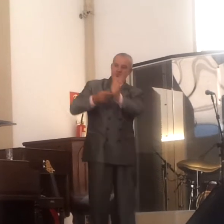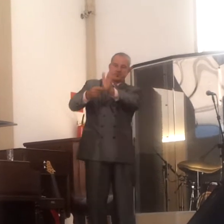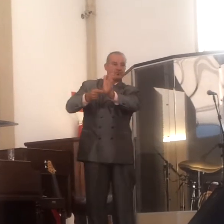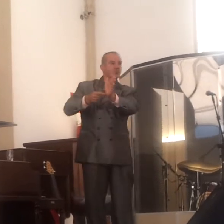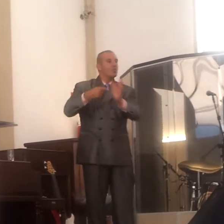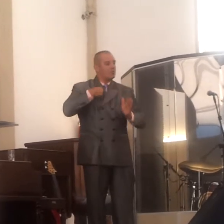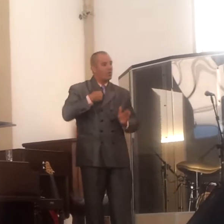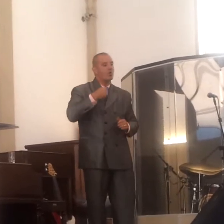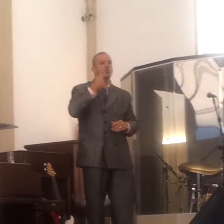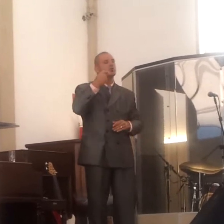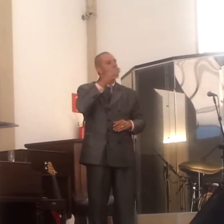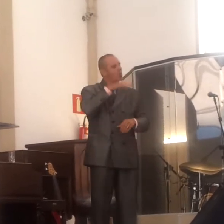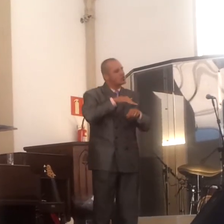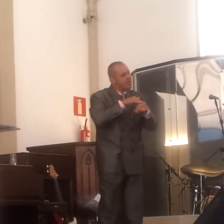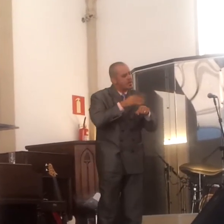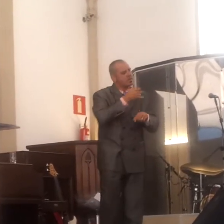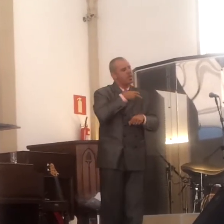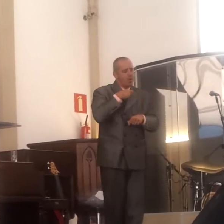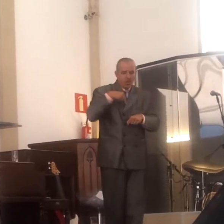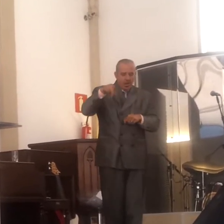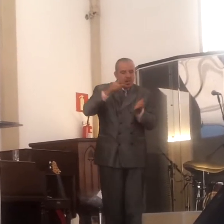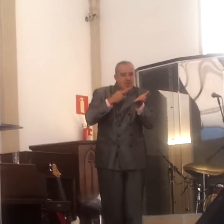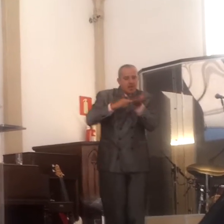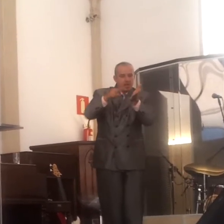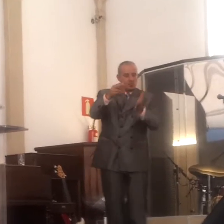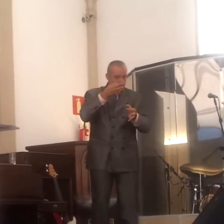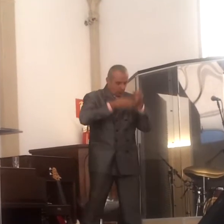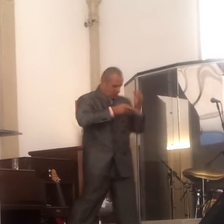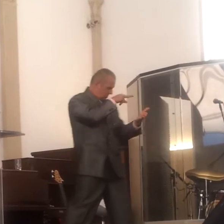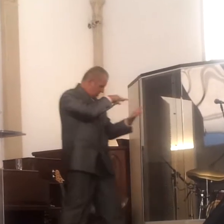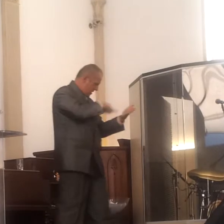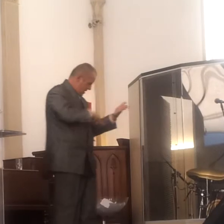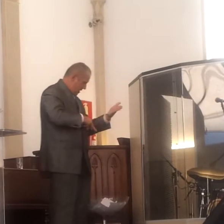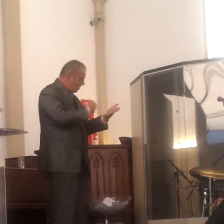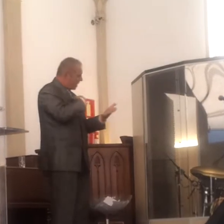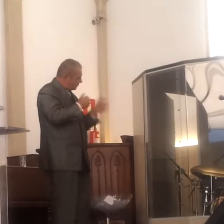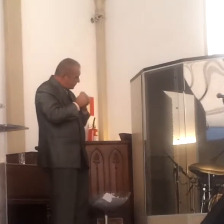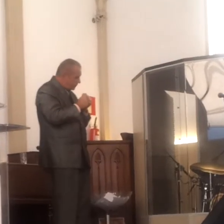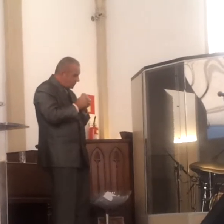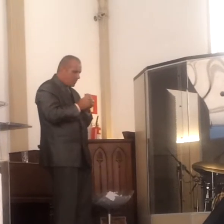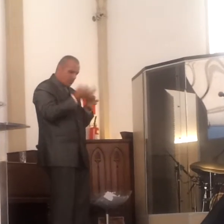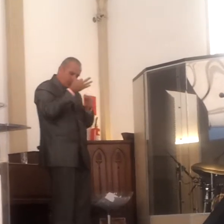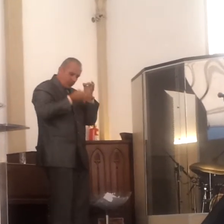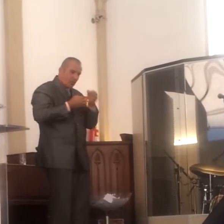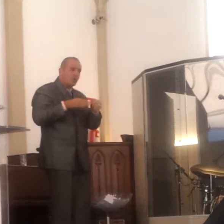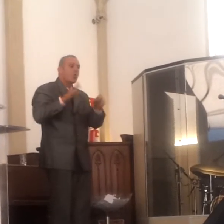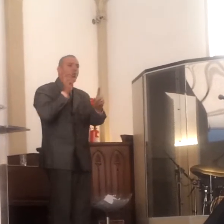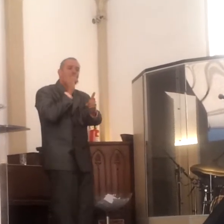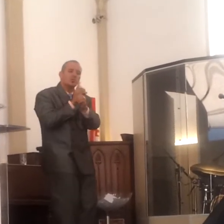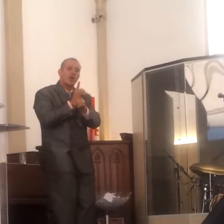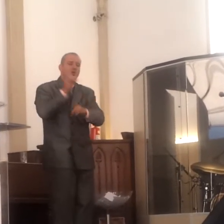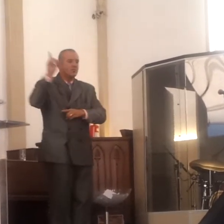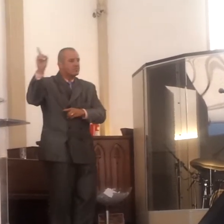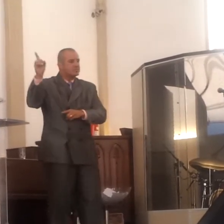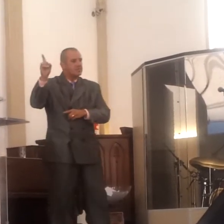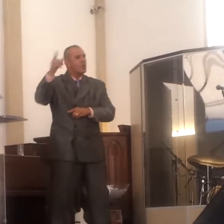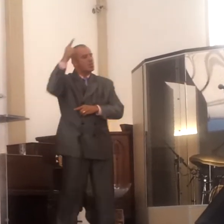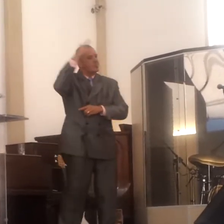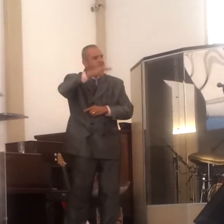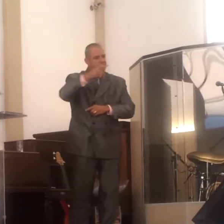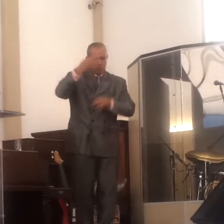um dia com o irmão para revê-lo novamente, não como juiz para me julgar, mas como irmão